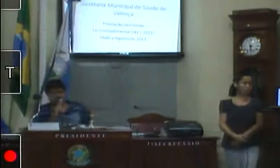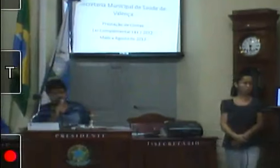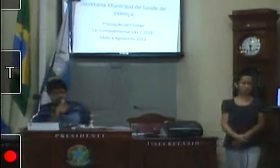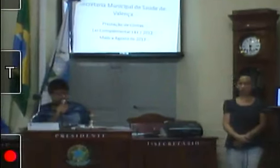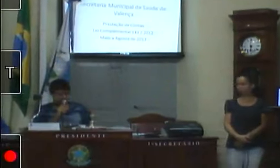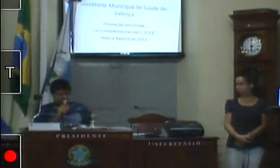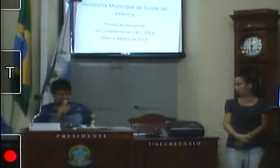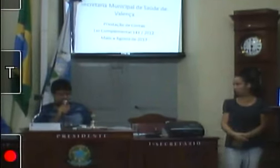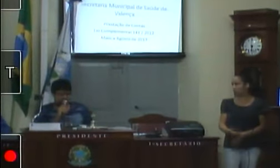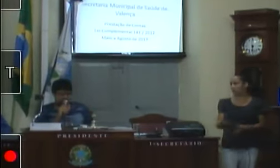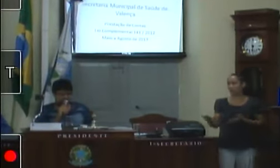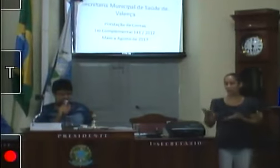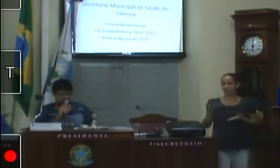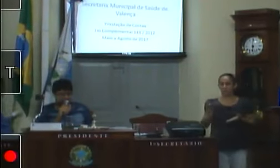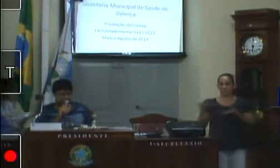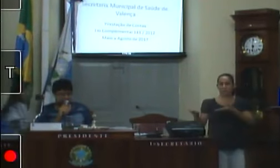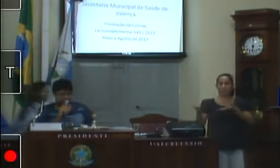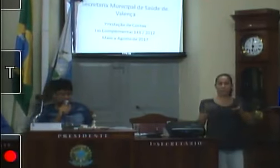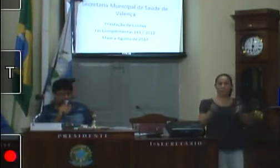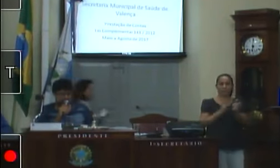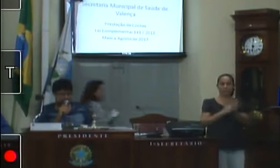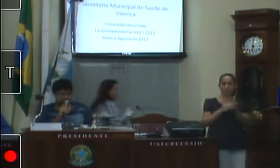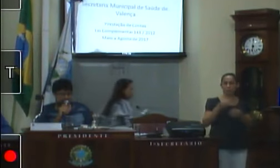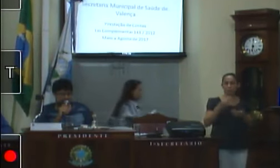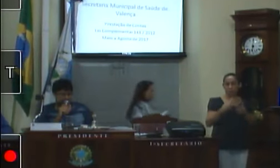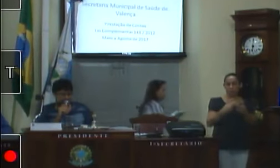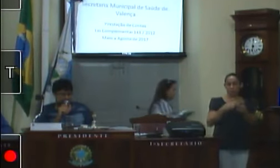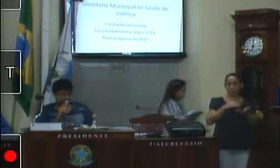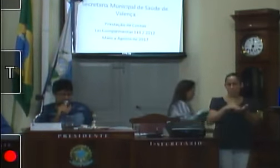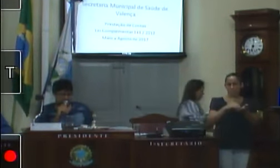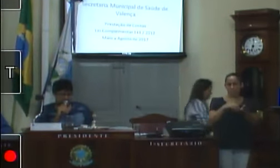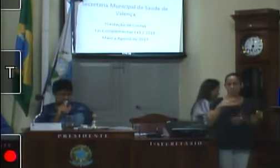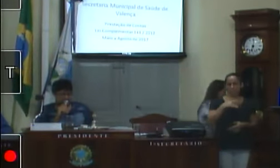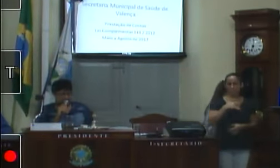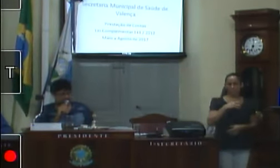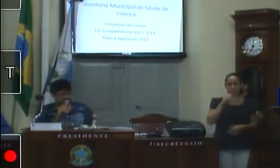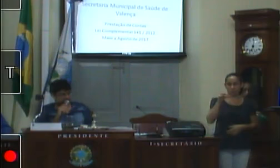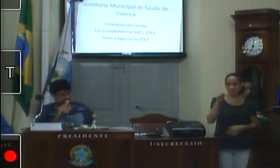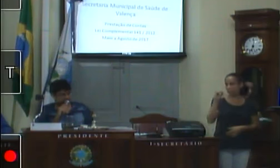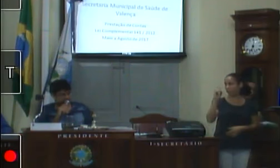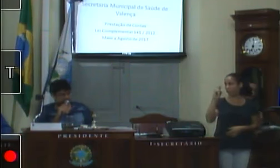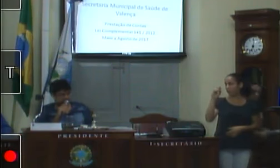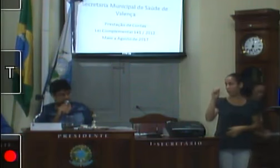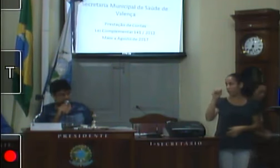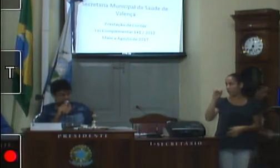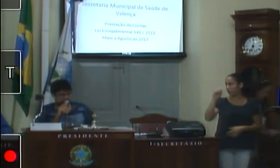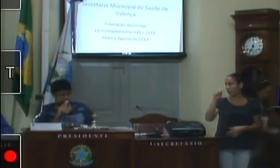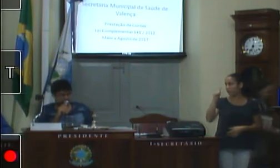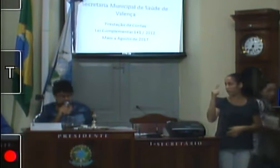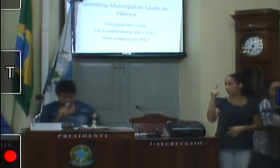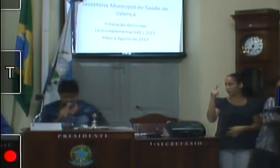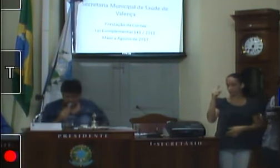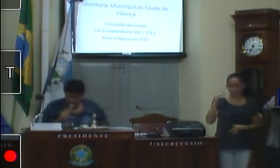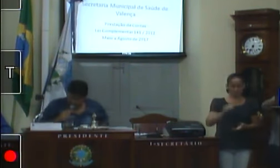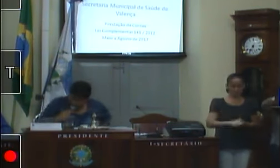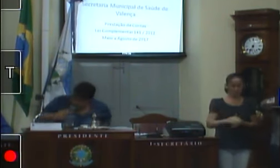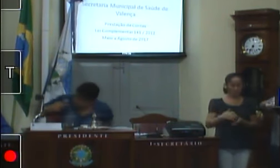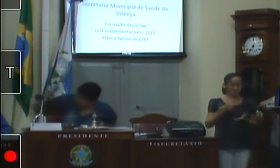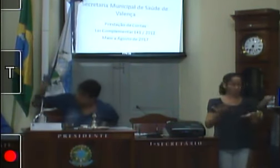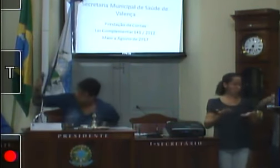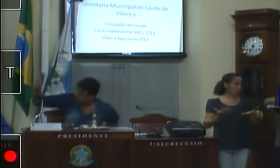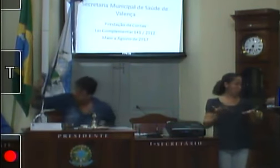Queria dar boas-vindas à nossa secretária de Saúde, Soraya Graça, e passando a palavra já está com Vossa